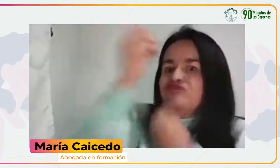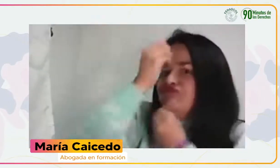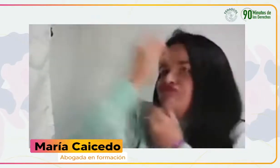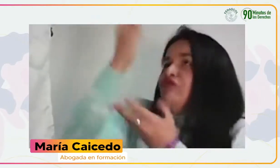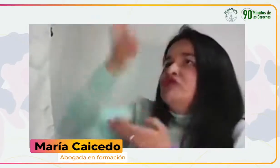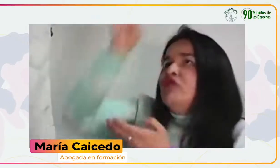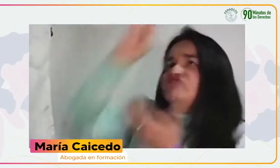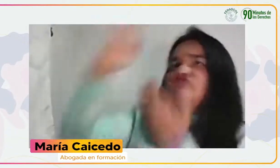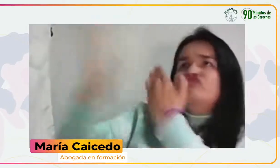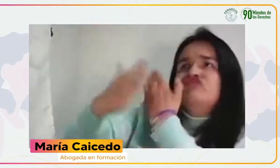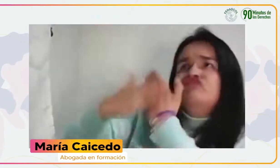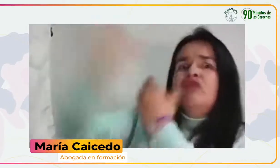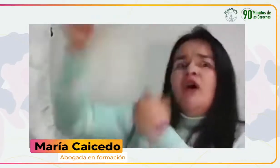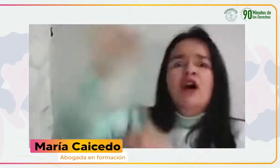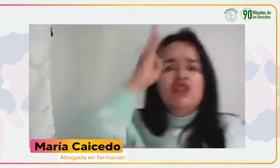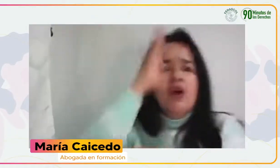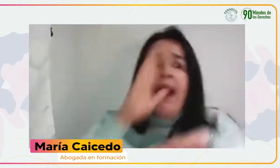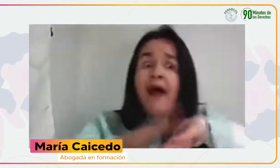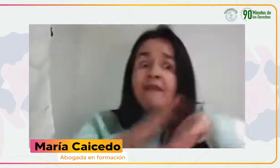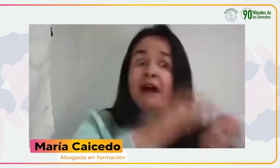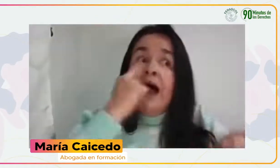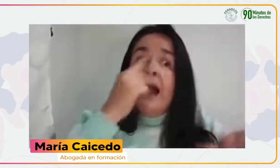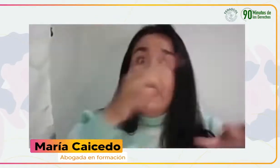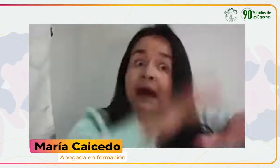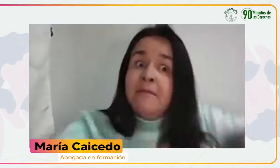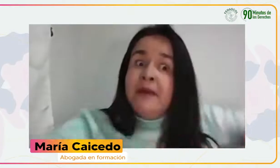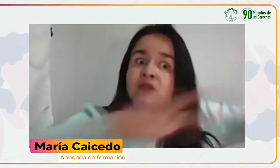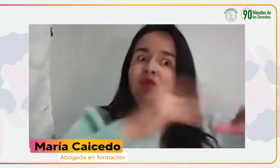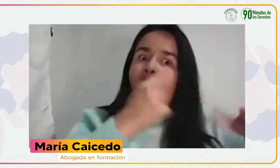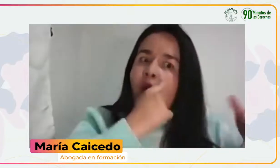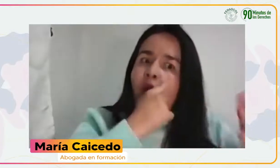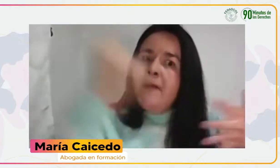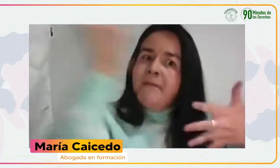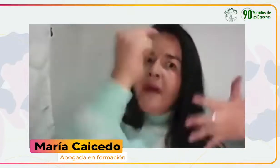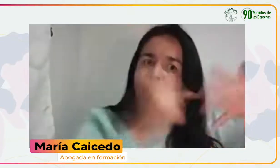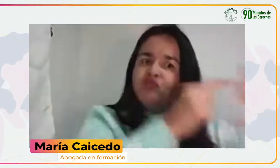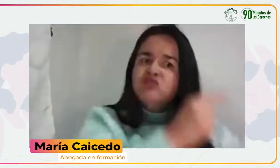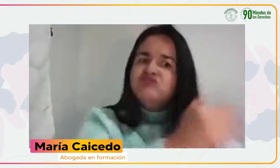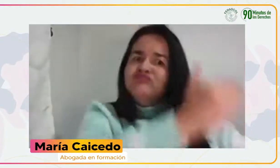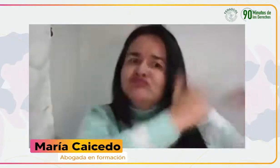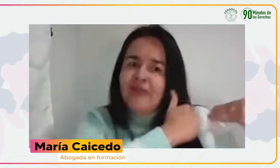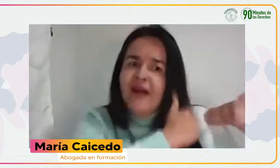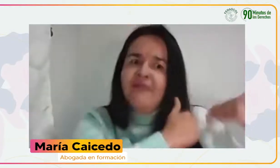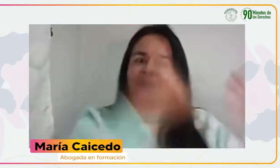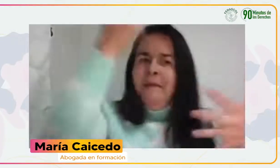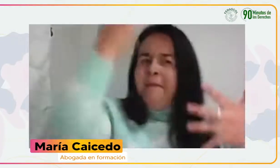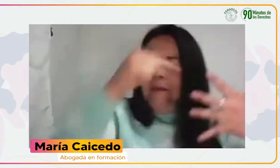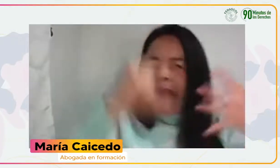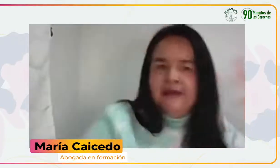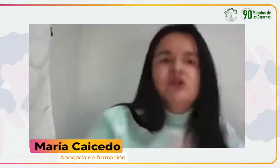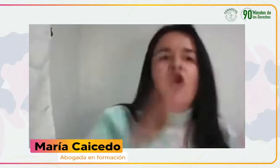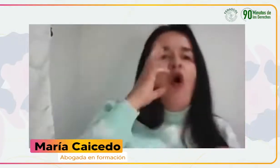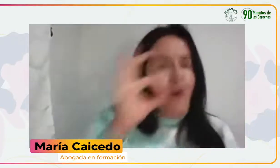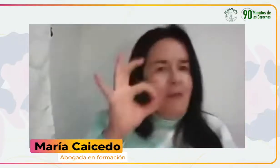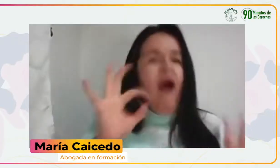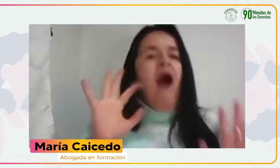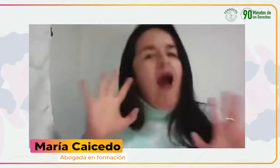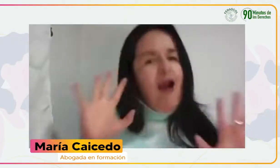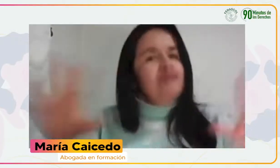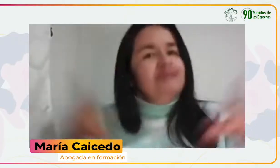la Biblia de Adán y Eva, que el hombre era muy obediente a Dios, seguía todas las leyes que